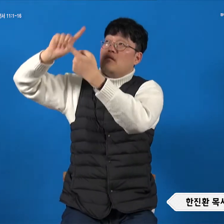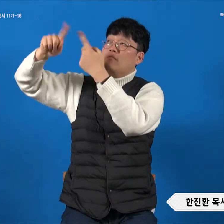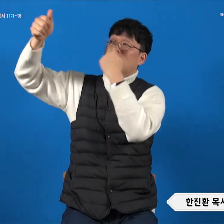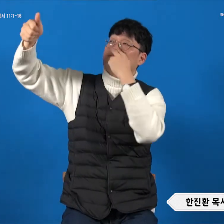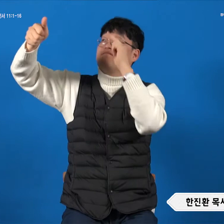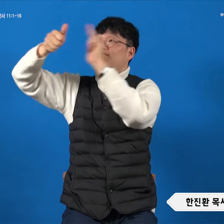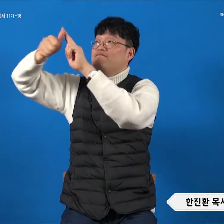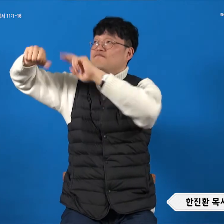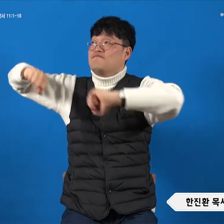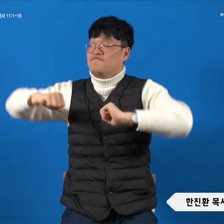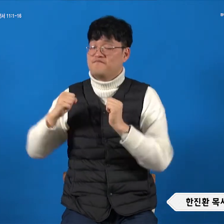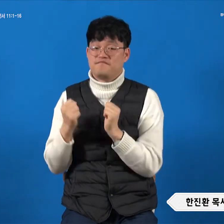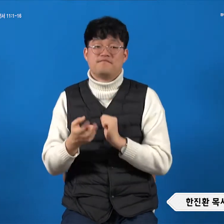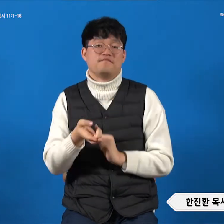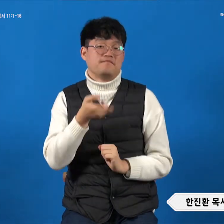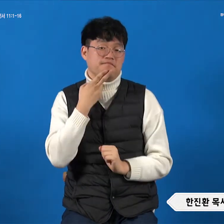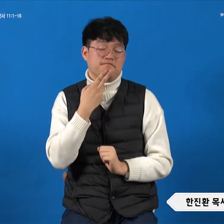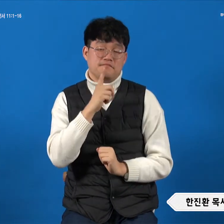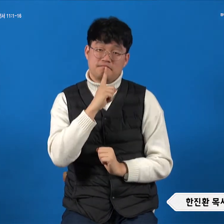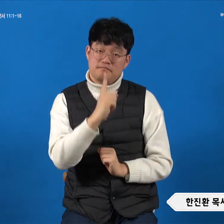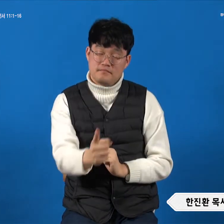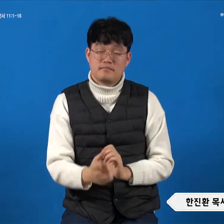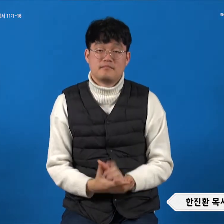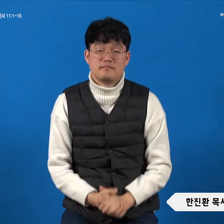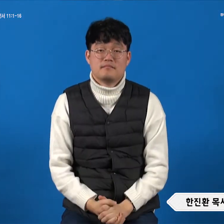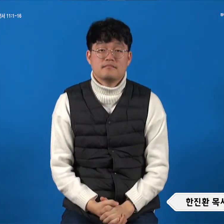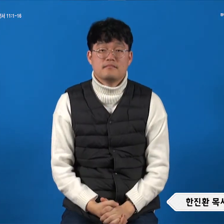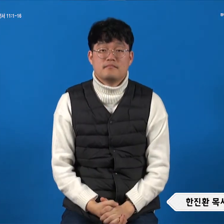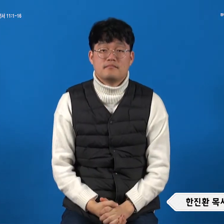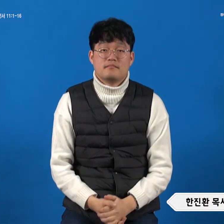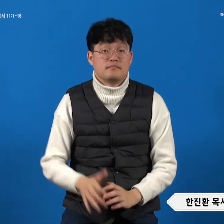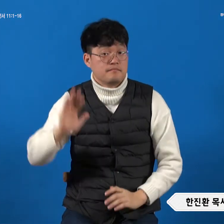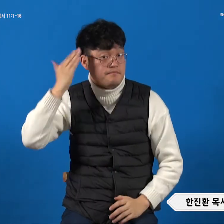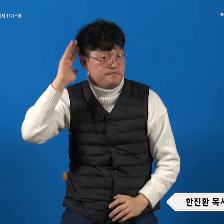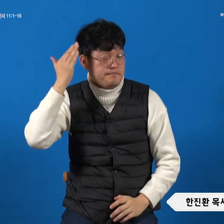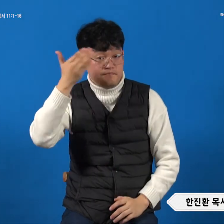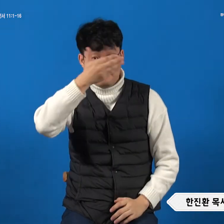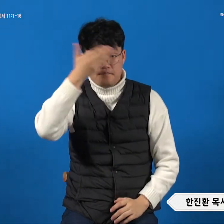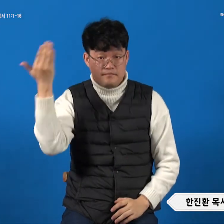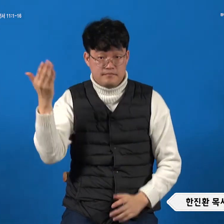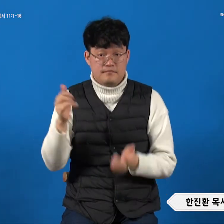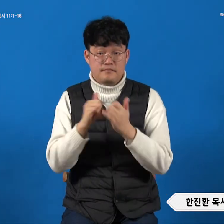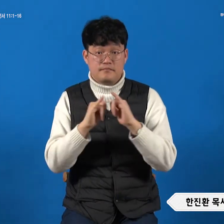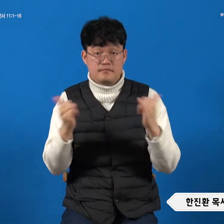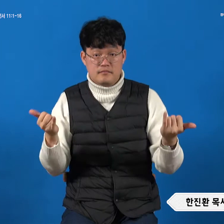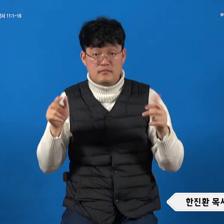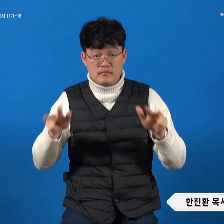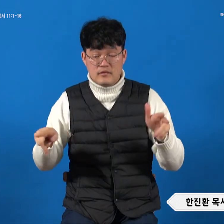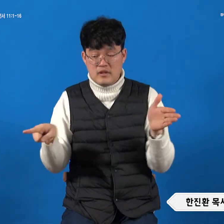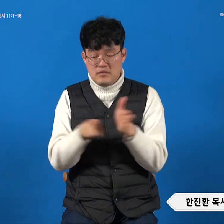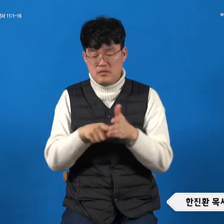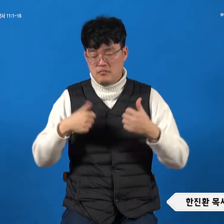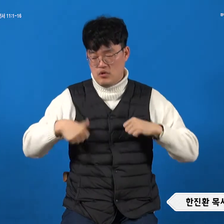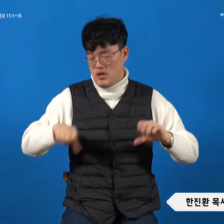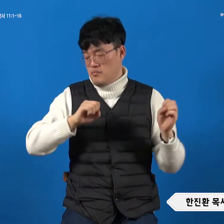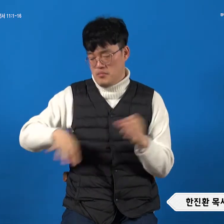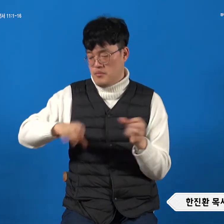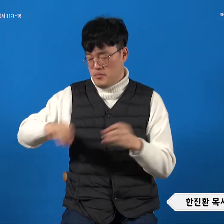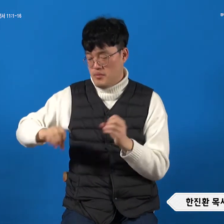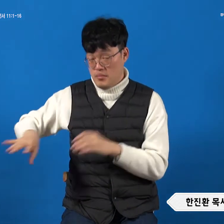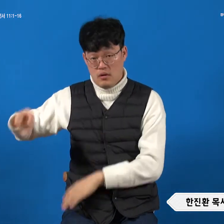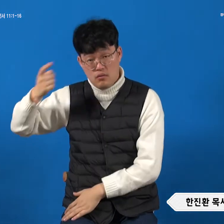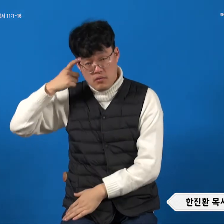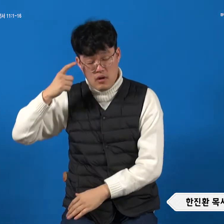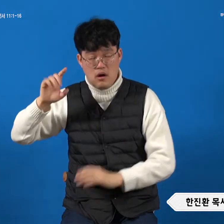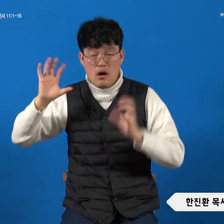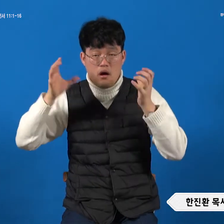있는 권위, 하나님의 권위에도 순종을 하지 않게 됩니다. 요즘 젊은이들이 자꾸 신앙을 떠나는 것이